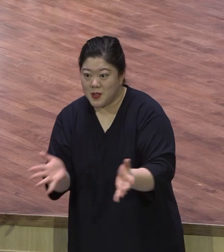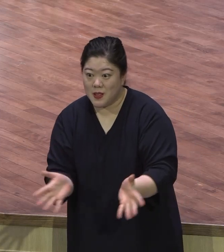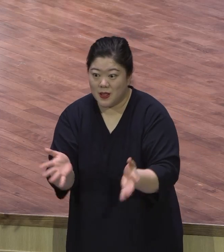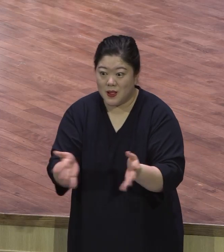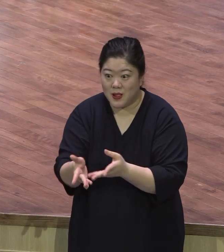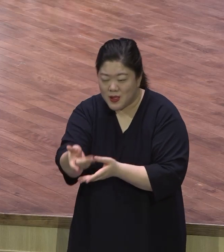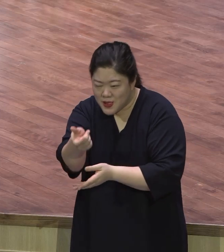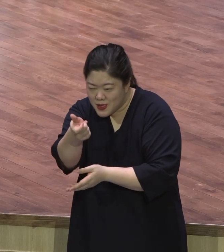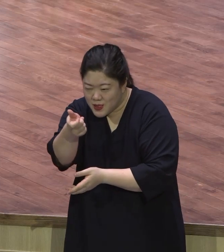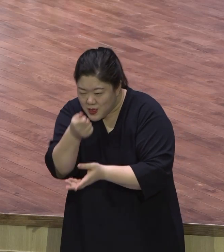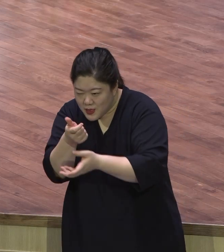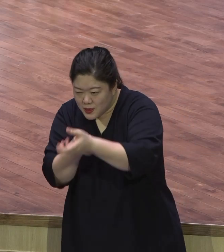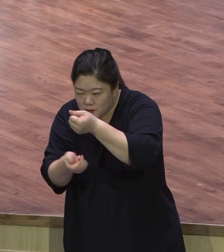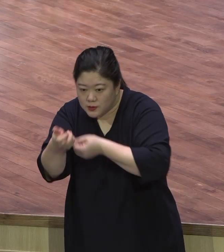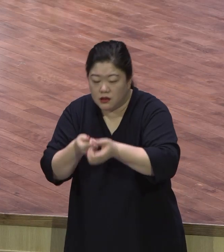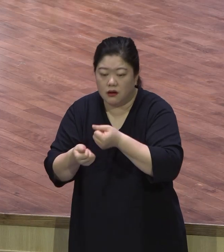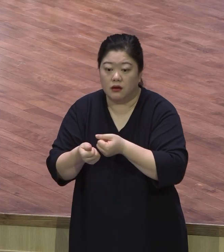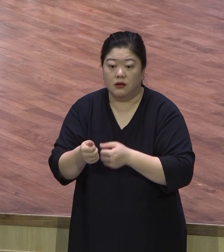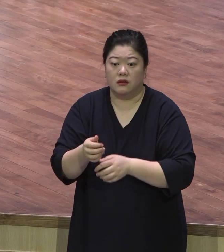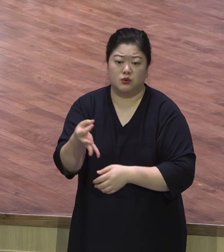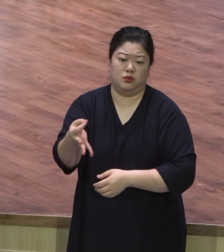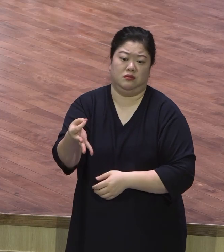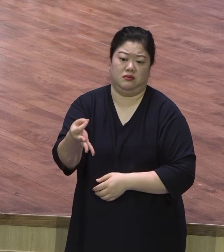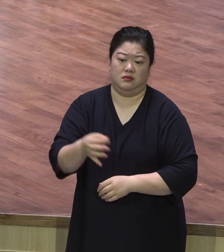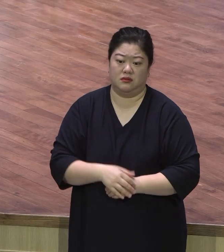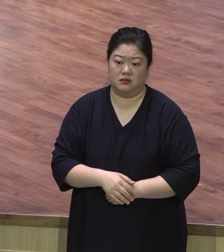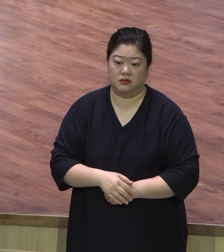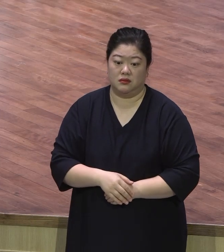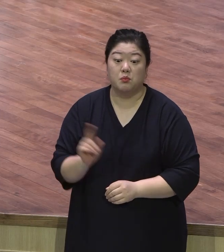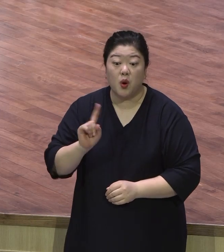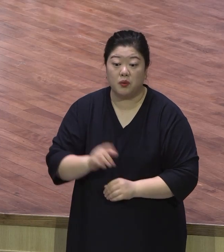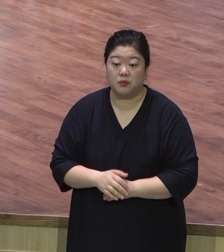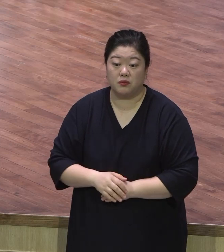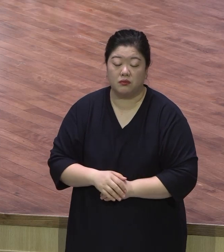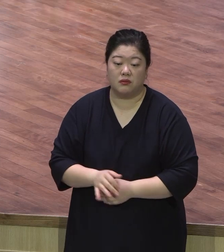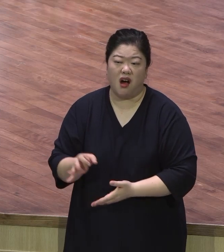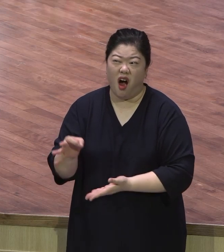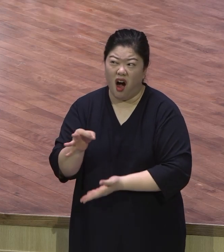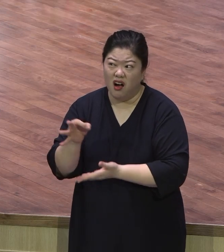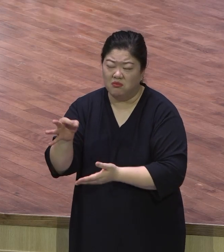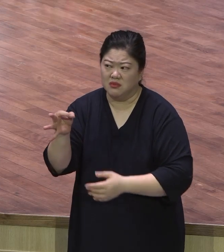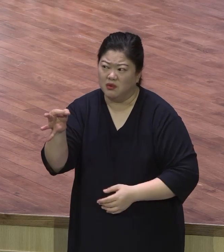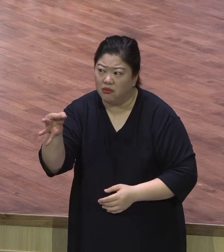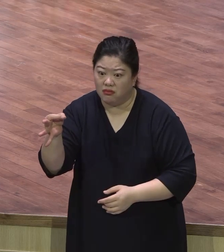유혹합니다 시험들 왜 시험들입니까 건축한다고 헌금하라 한다고